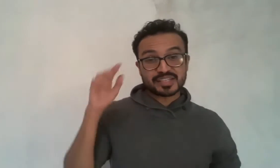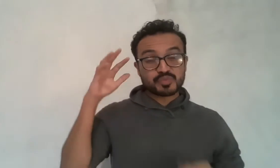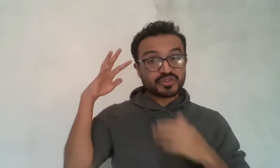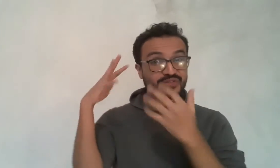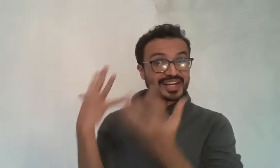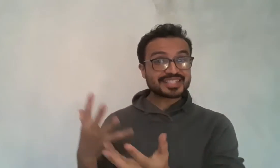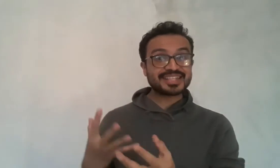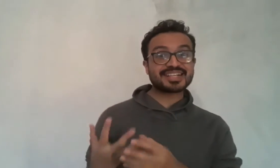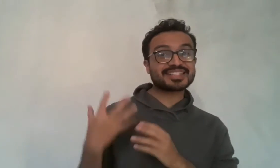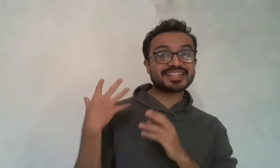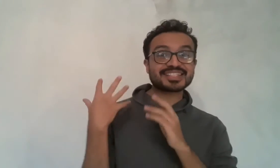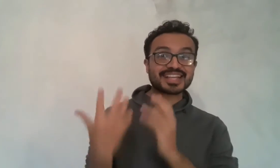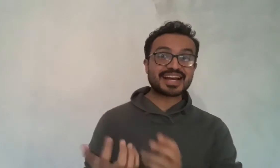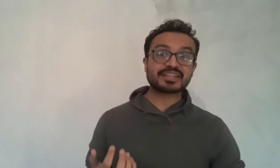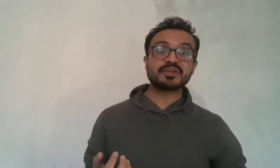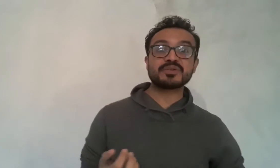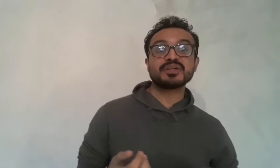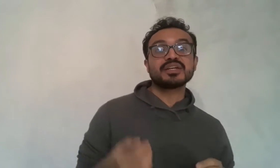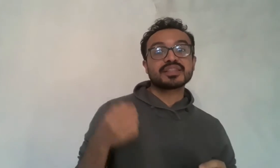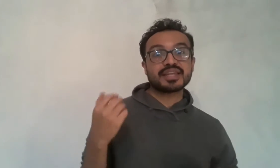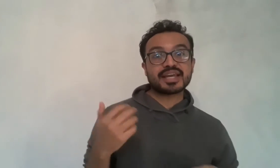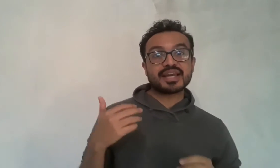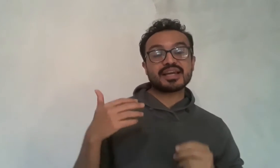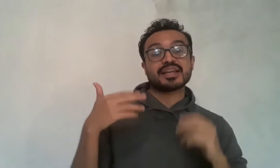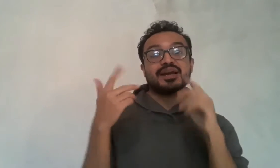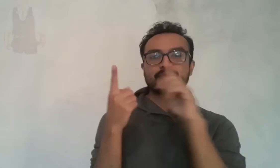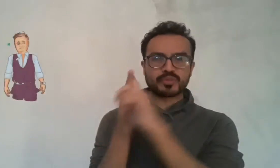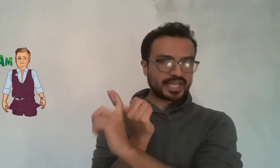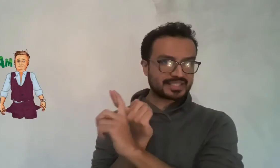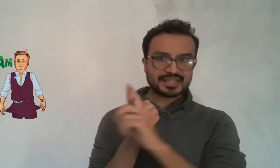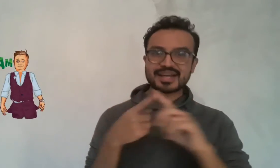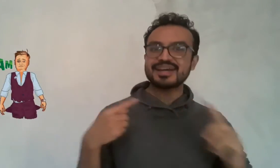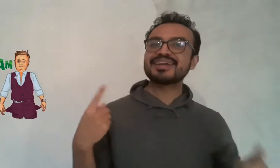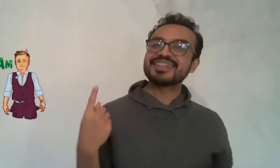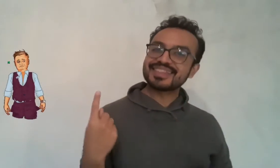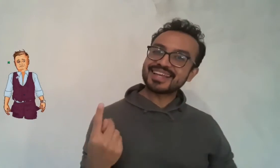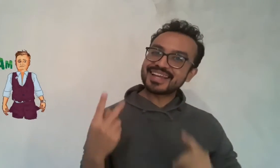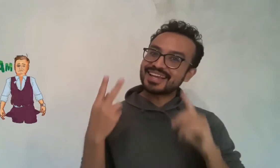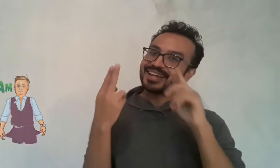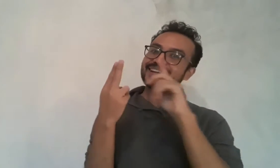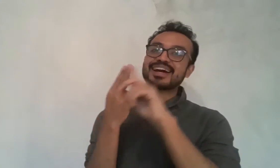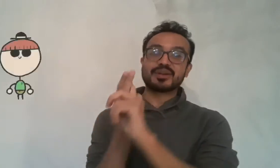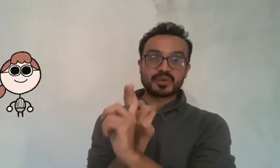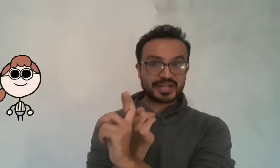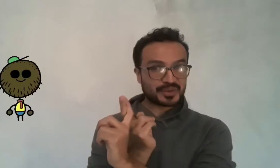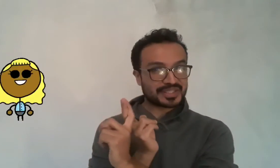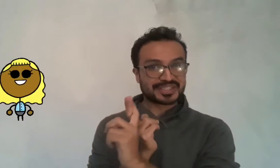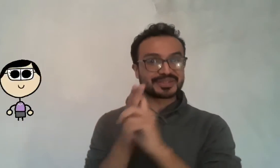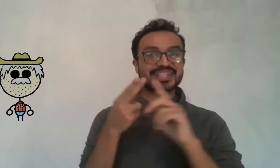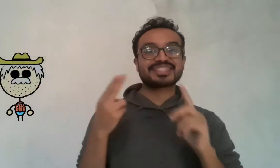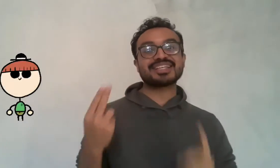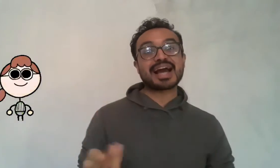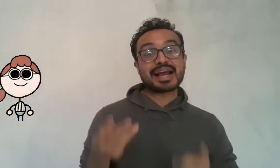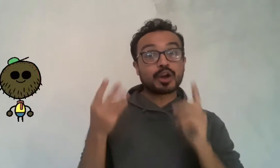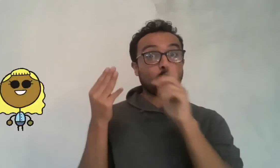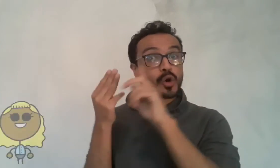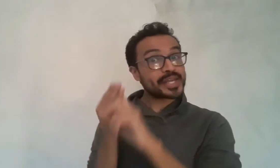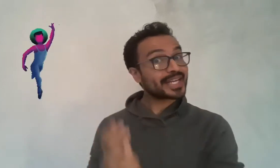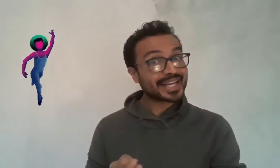muy fácil hacer escarnio de la pobreza, de alguna condición racial o de